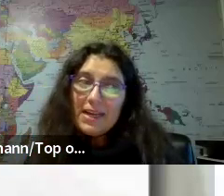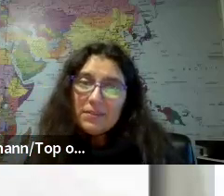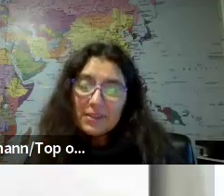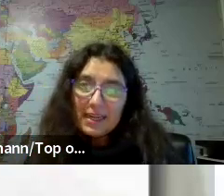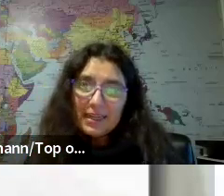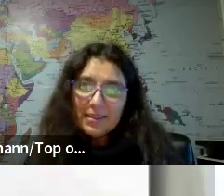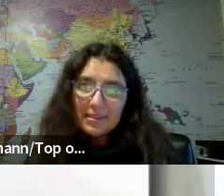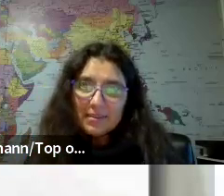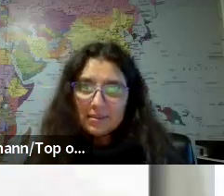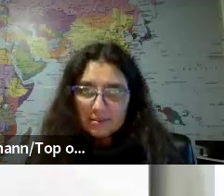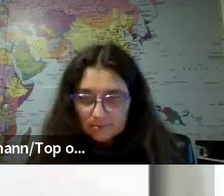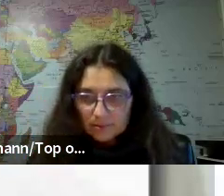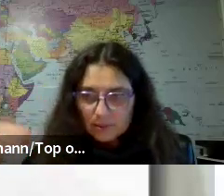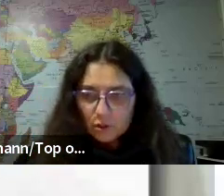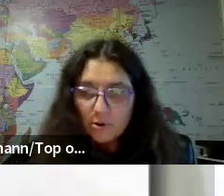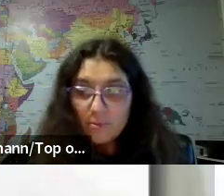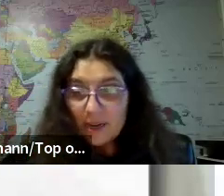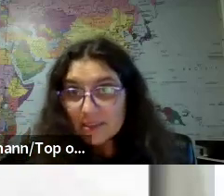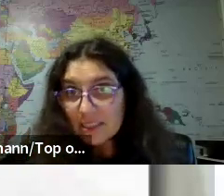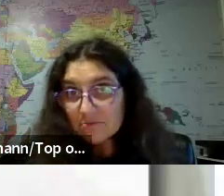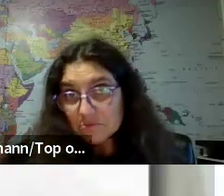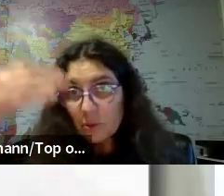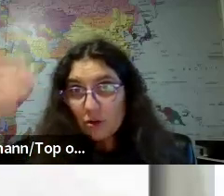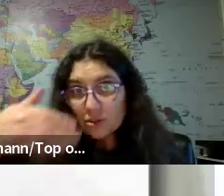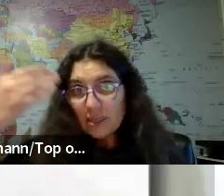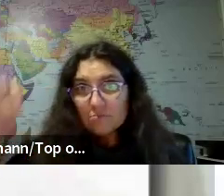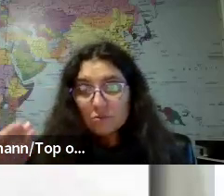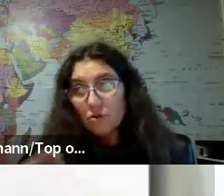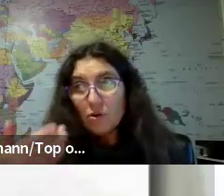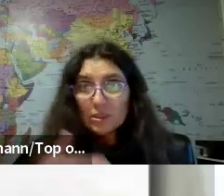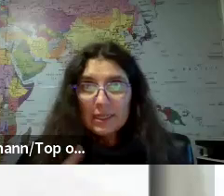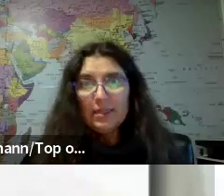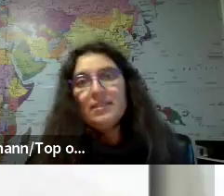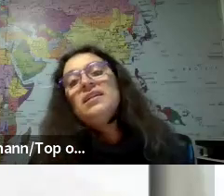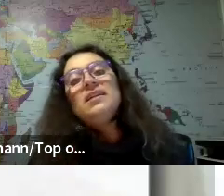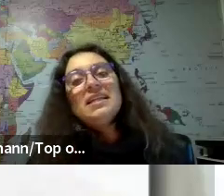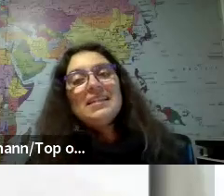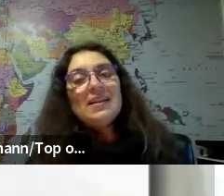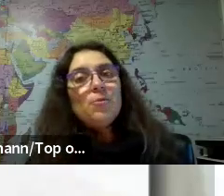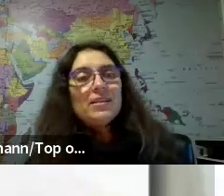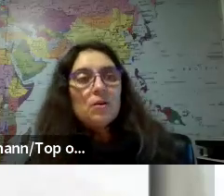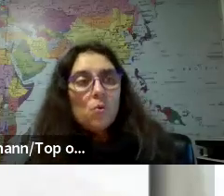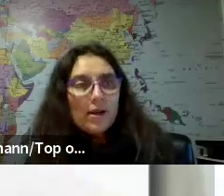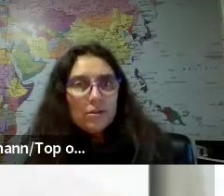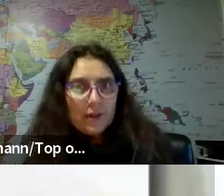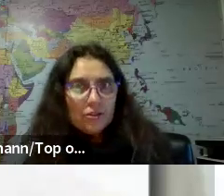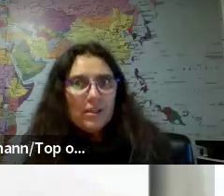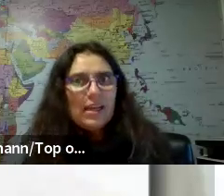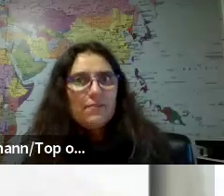Necesita planificar cómo va a hacer una cosa u otra. Y tenemos este cuarto factor que es